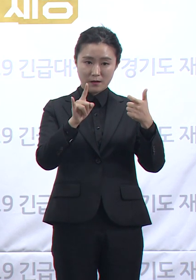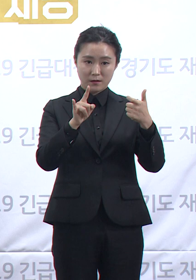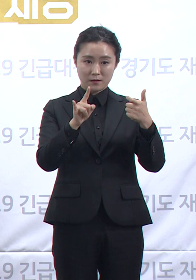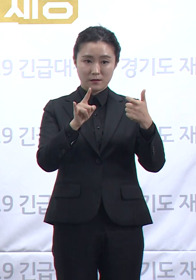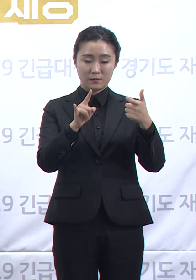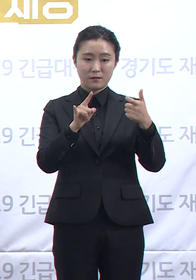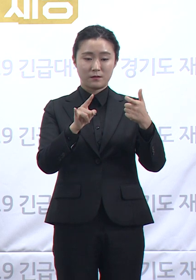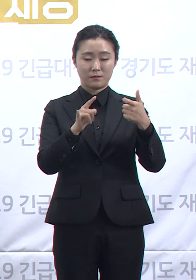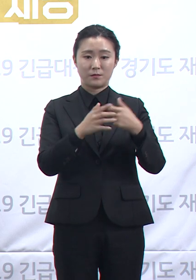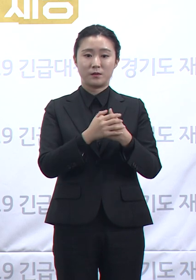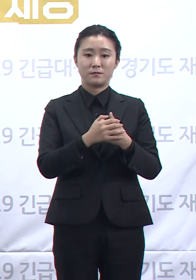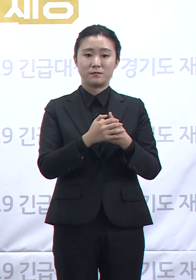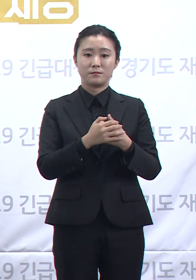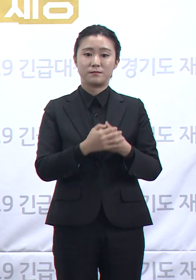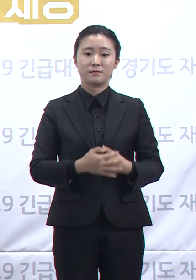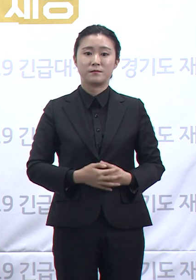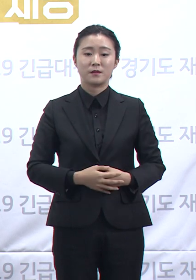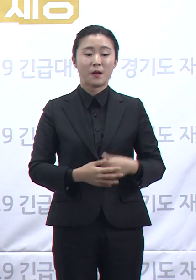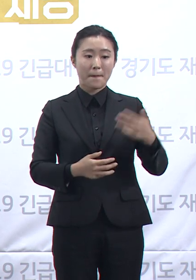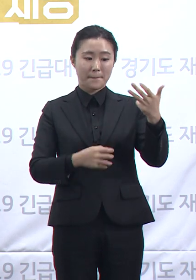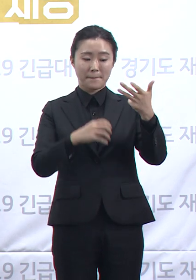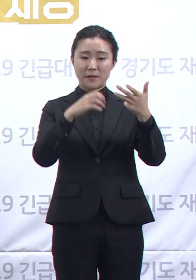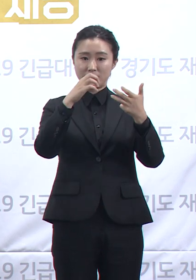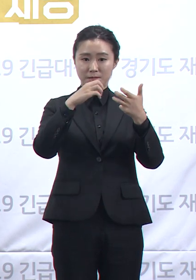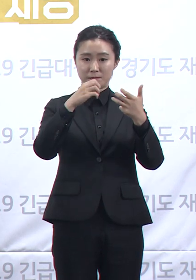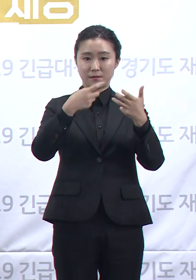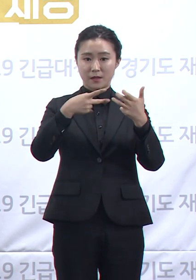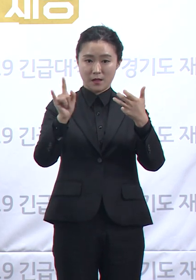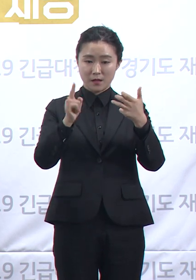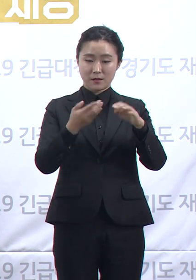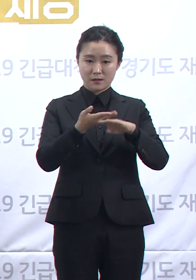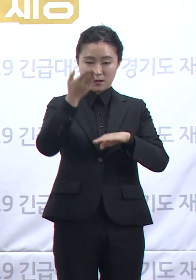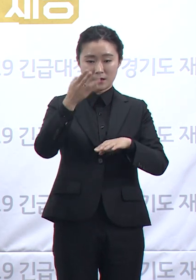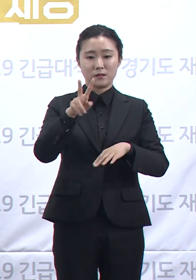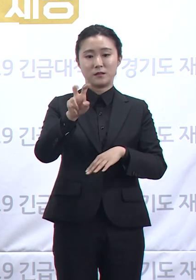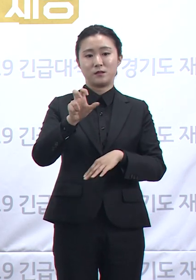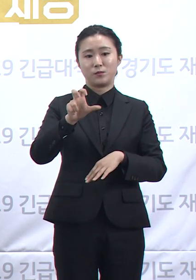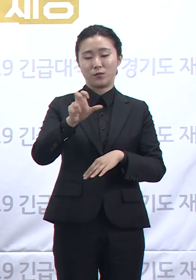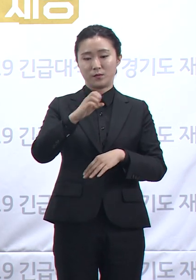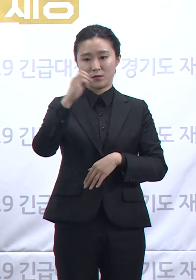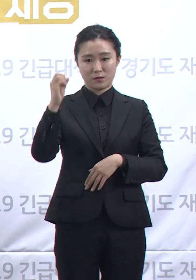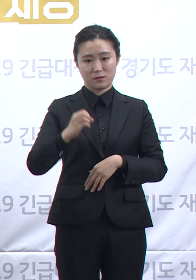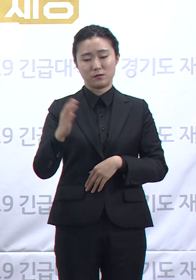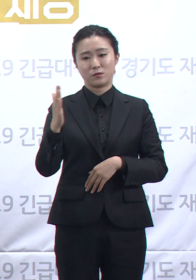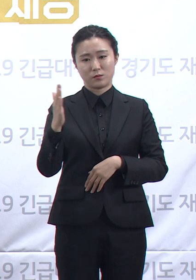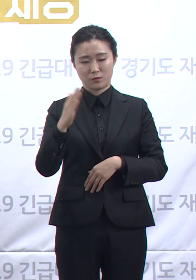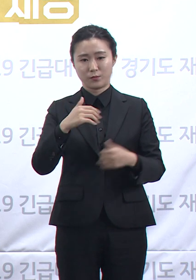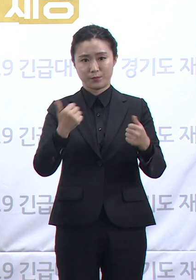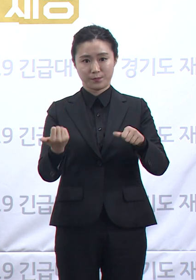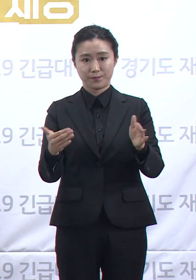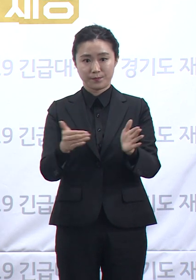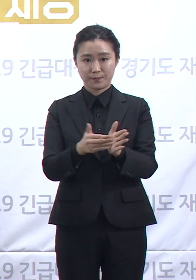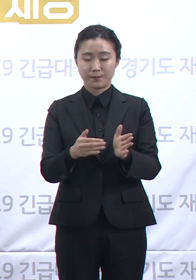70대가 9.4%, 80대 이상에서는 25.0%였습니다.